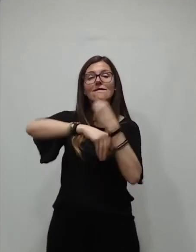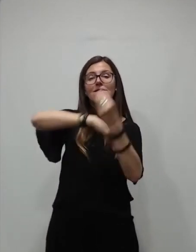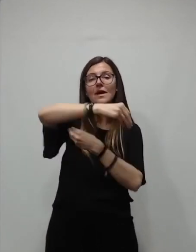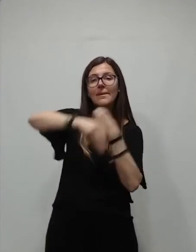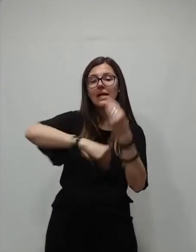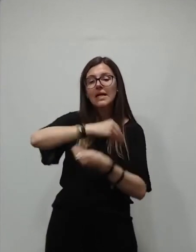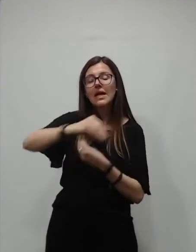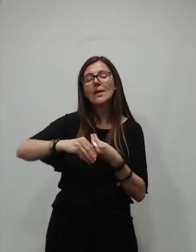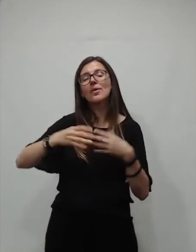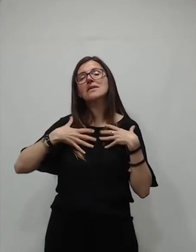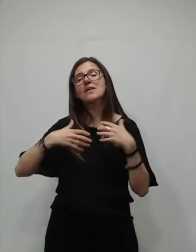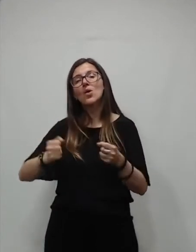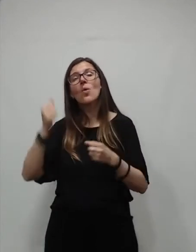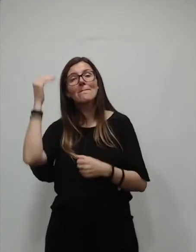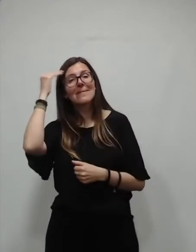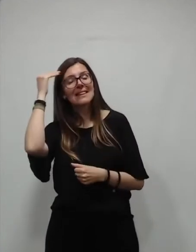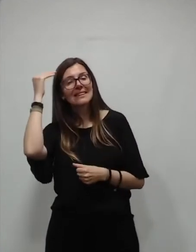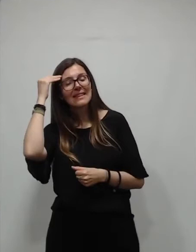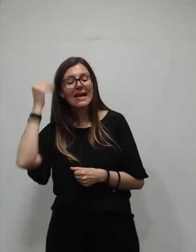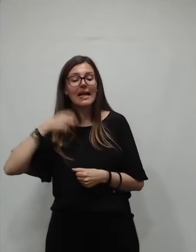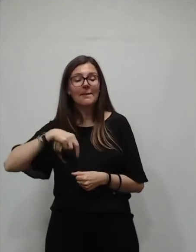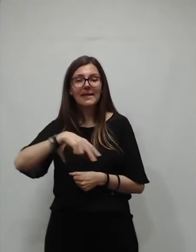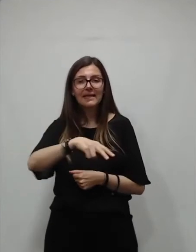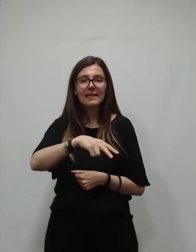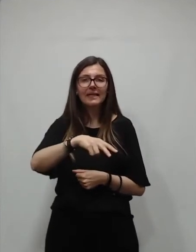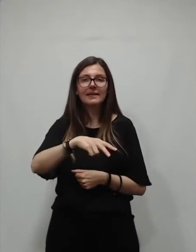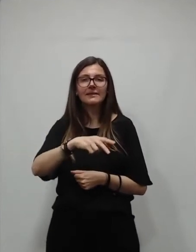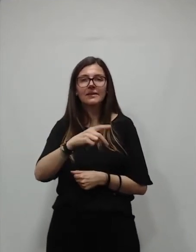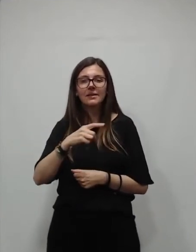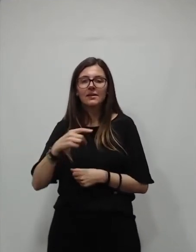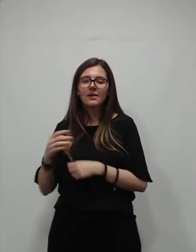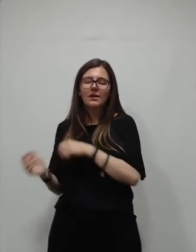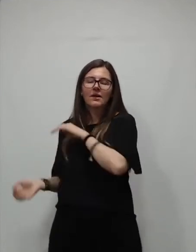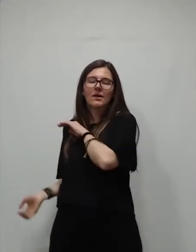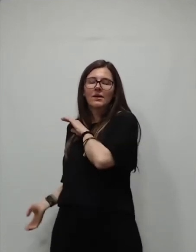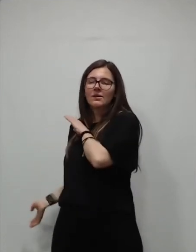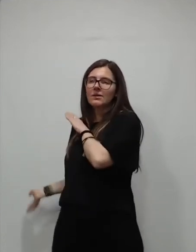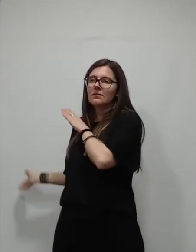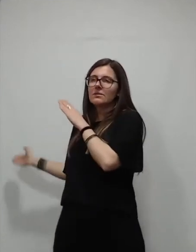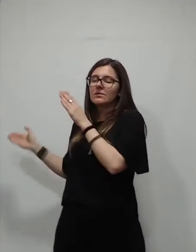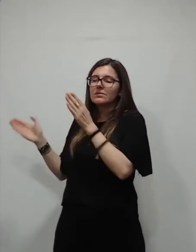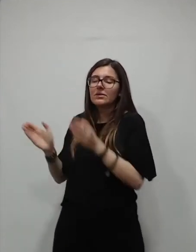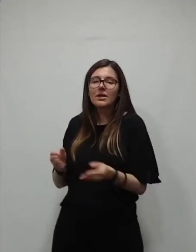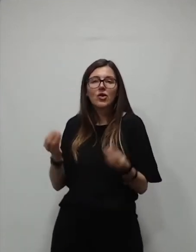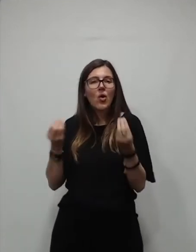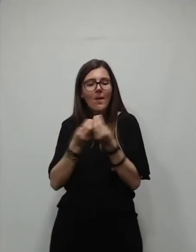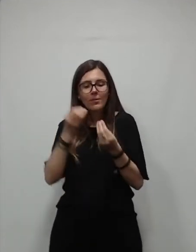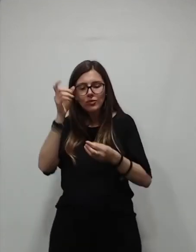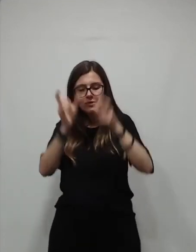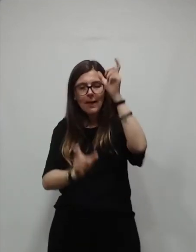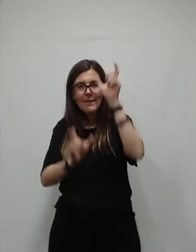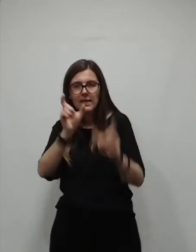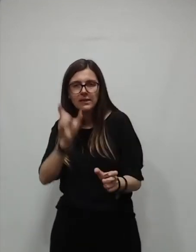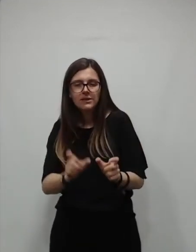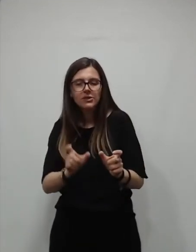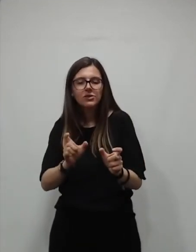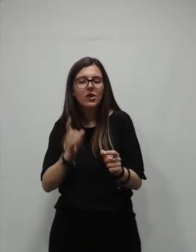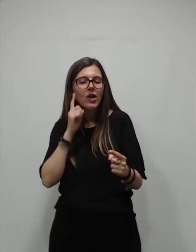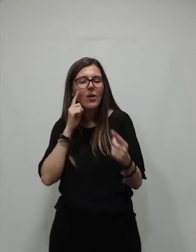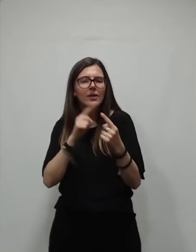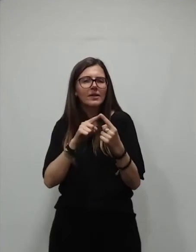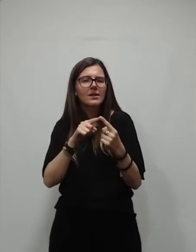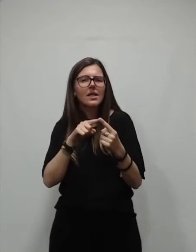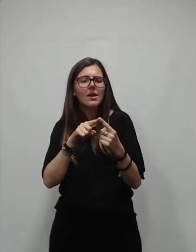Mental. Caminantes es el resultado de un largo camino recorrido por muchas personas que buscaron y buscan